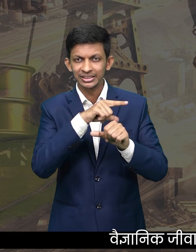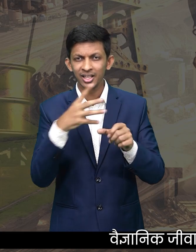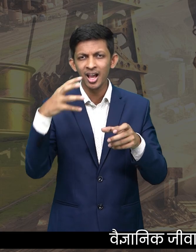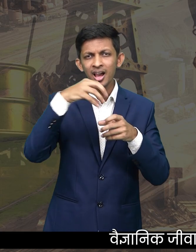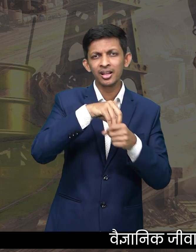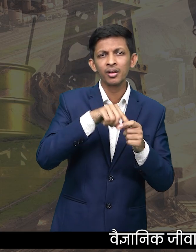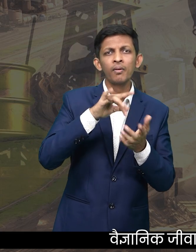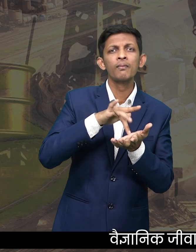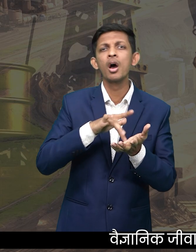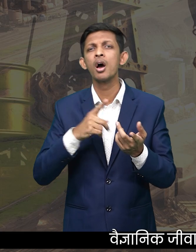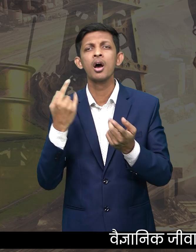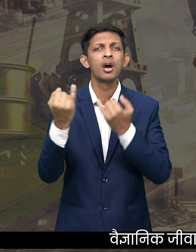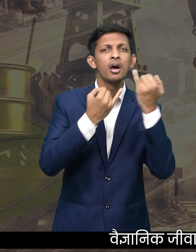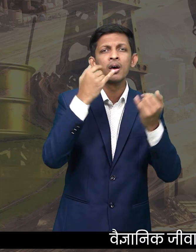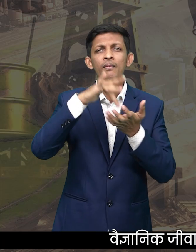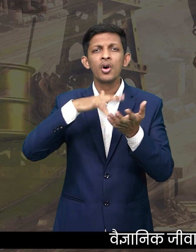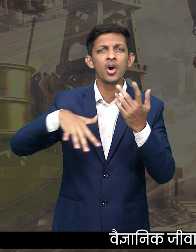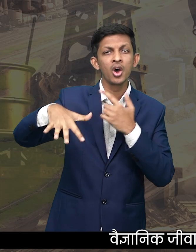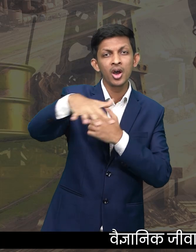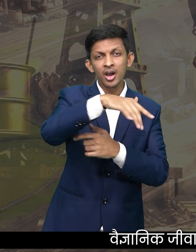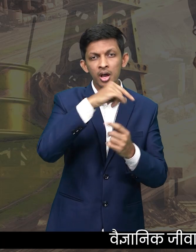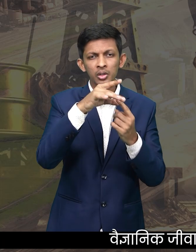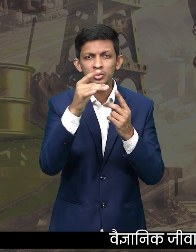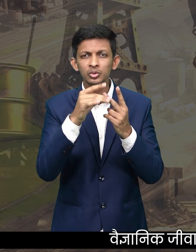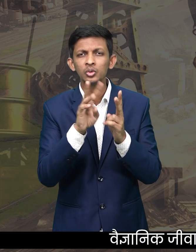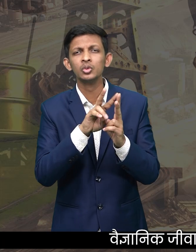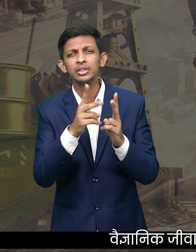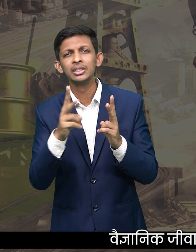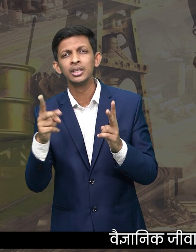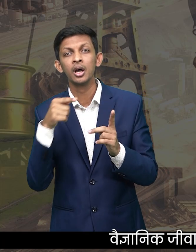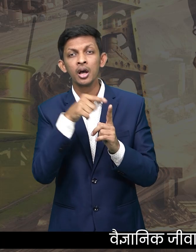वैज्ञानिक जीवाश्म ईंधन के विकल्पों का अन्वेषण कर रहे हैं।